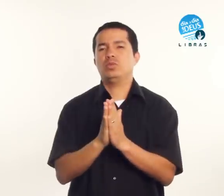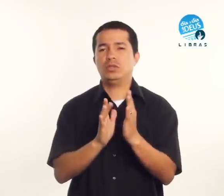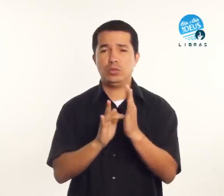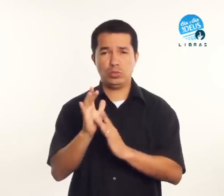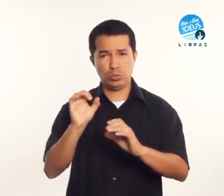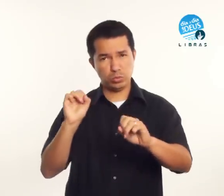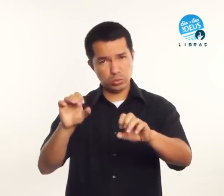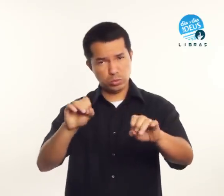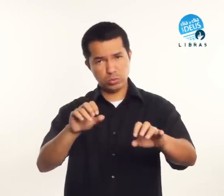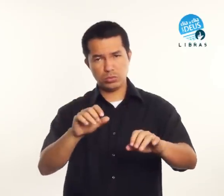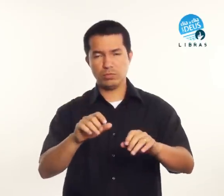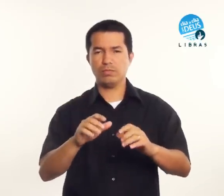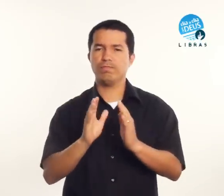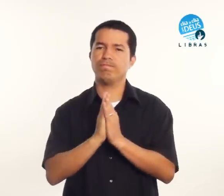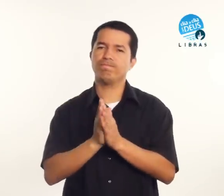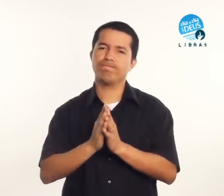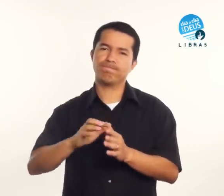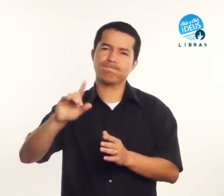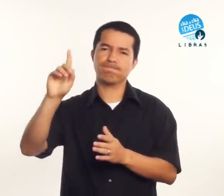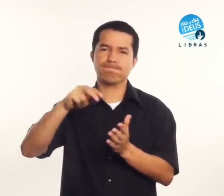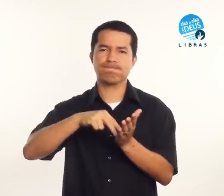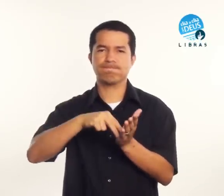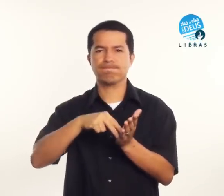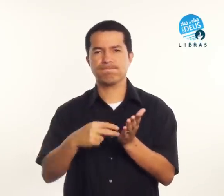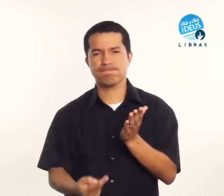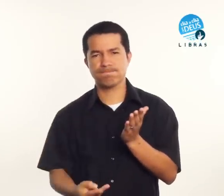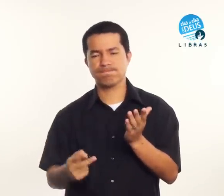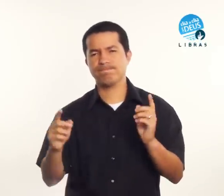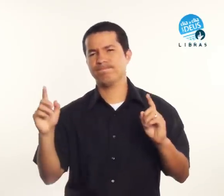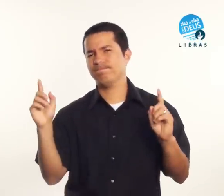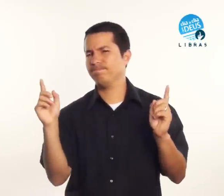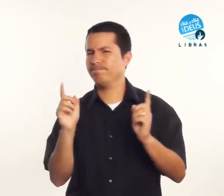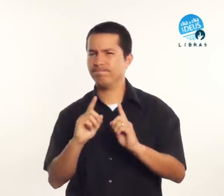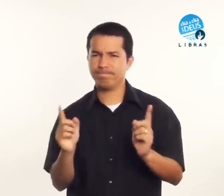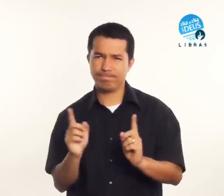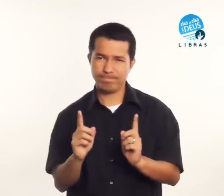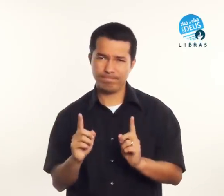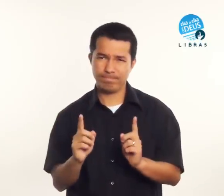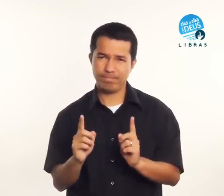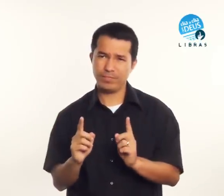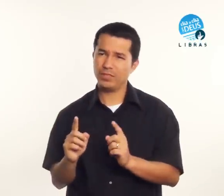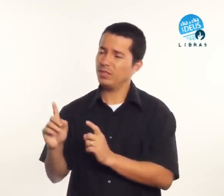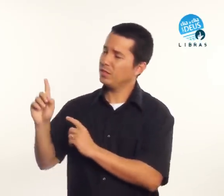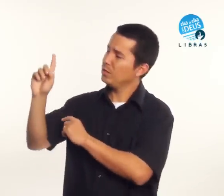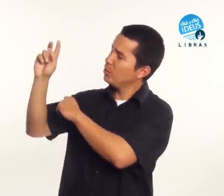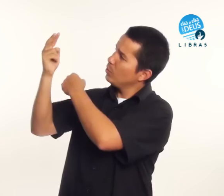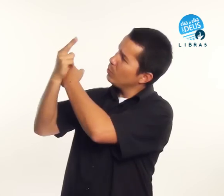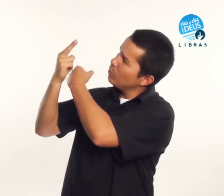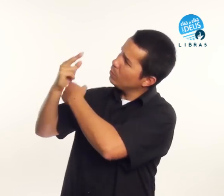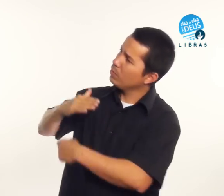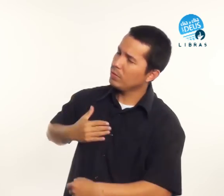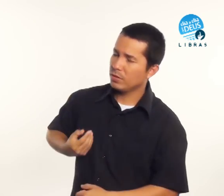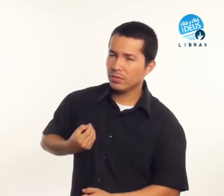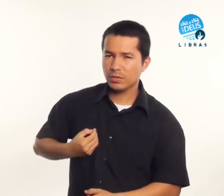deixes cair na tentação. Quando a gente ora essa oração, a gente está dizendo assim: